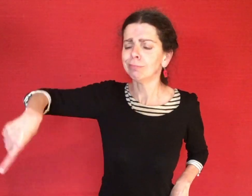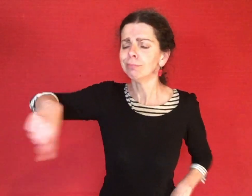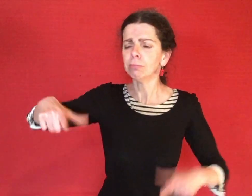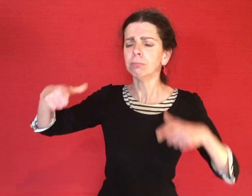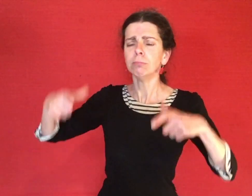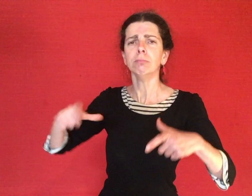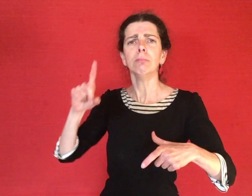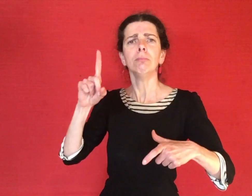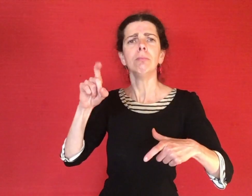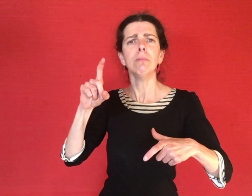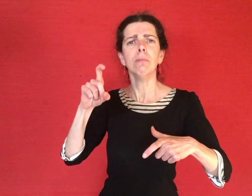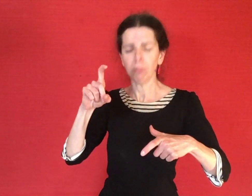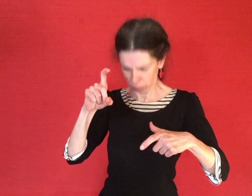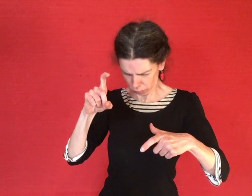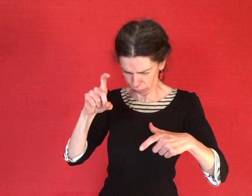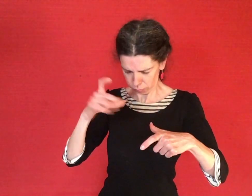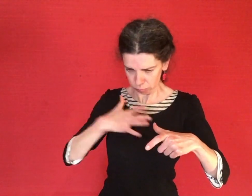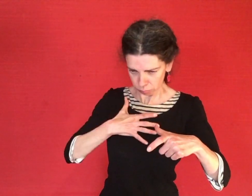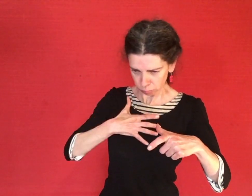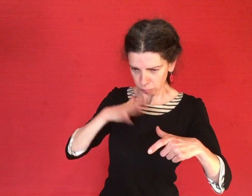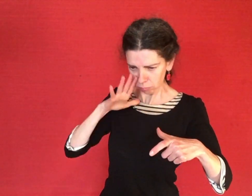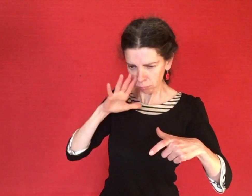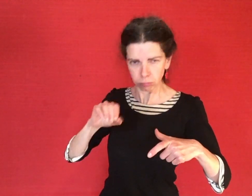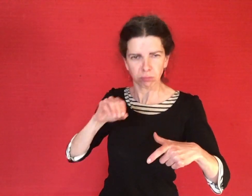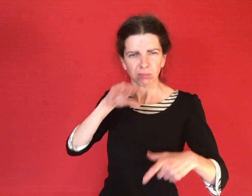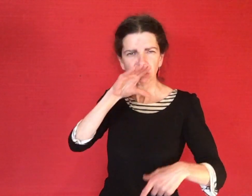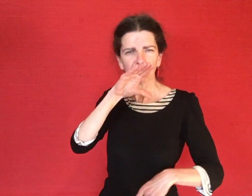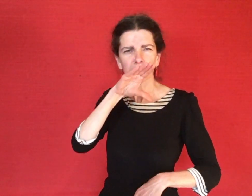Et sur la mare, un caneton